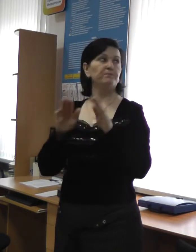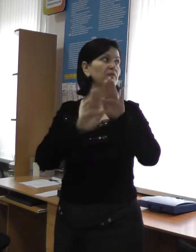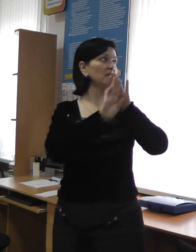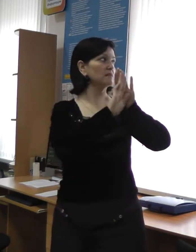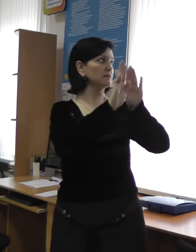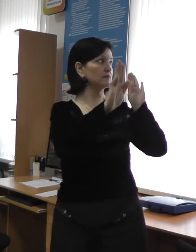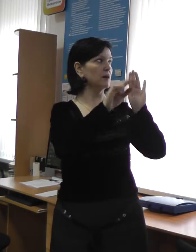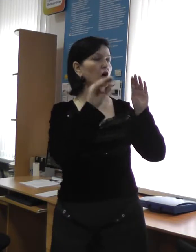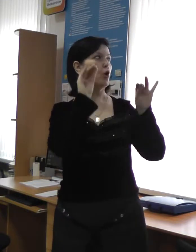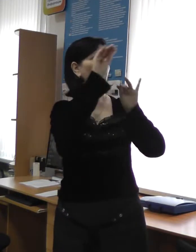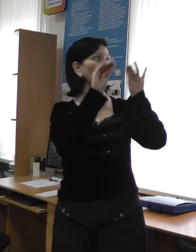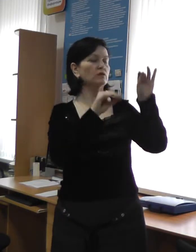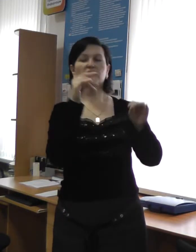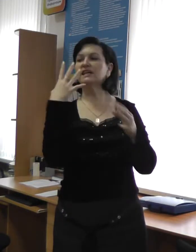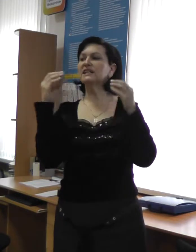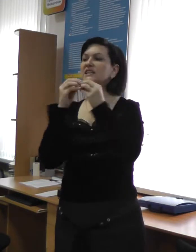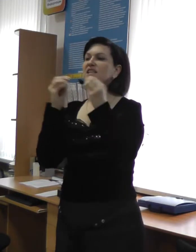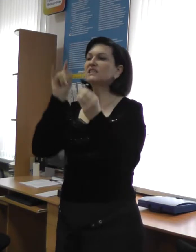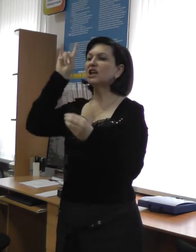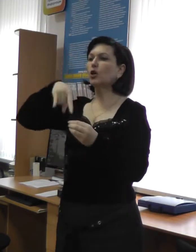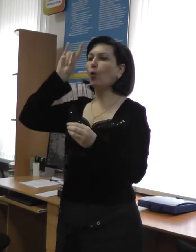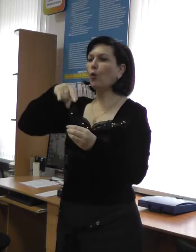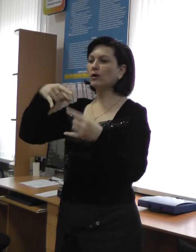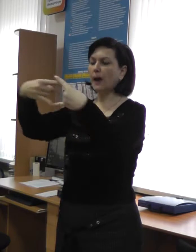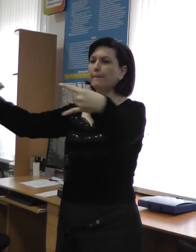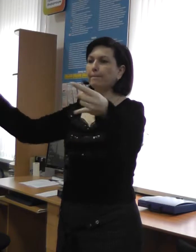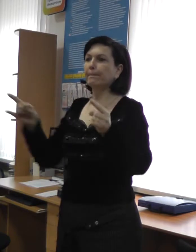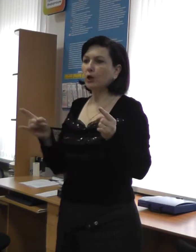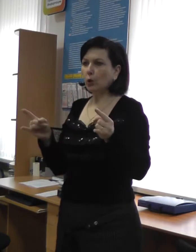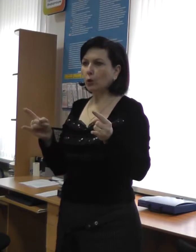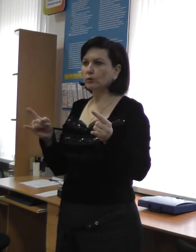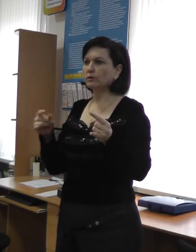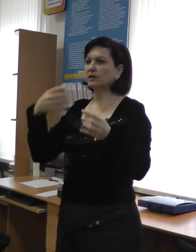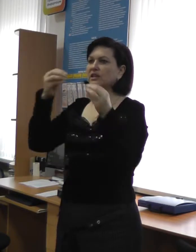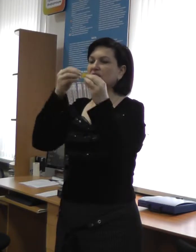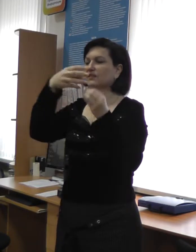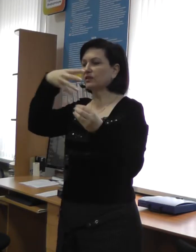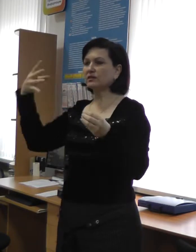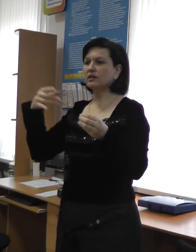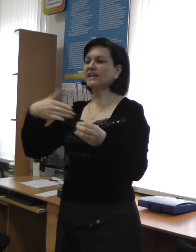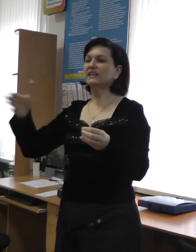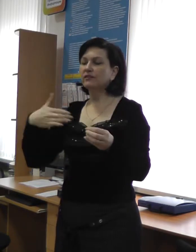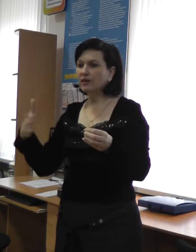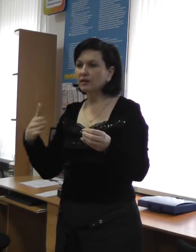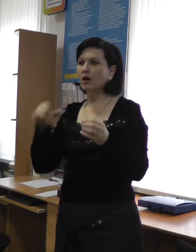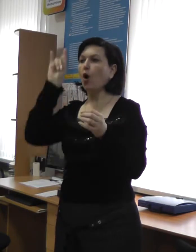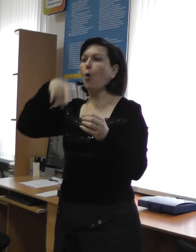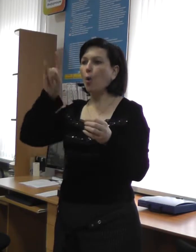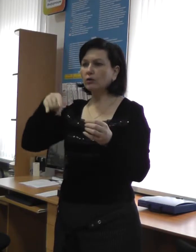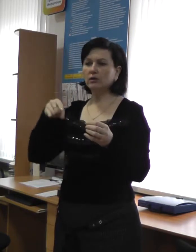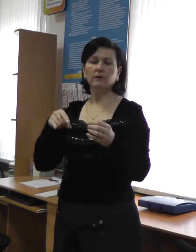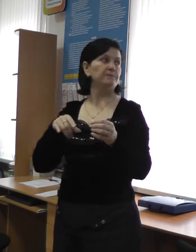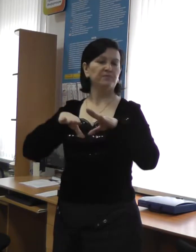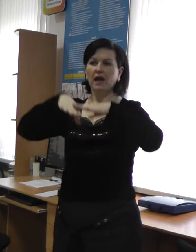которого украсили 10 окон и большой балкон верхнего этажа, дверные проемы, окна и въезд для